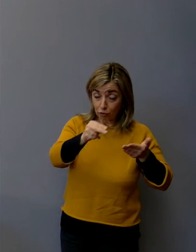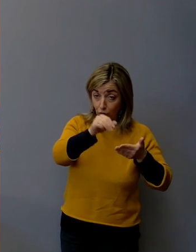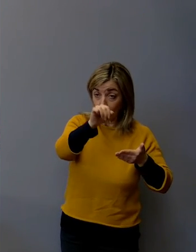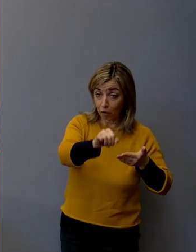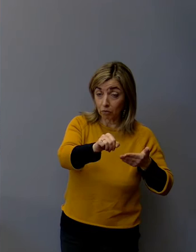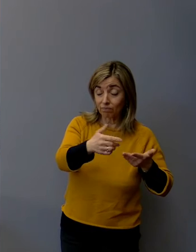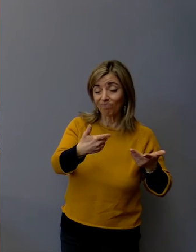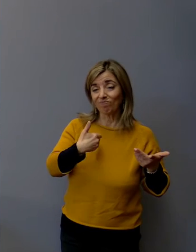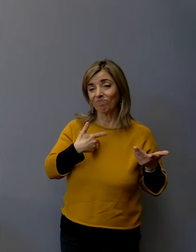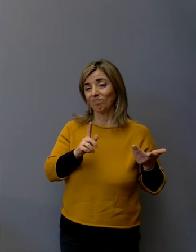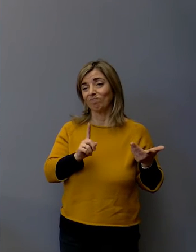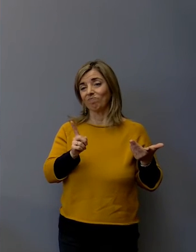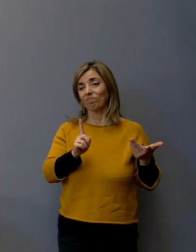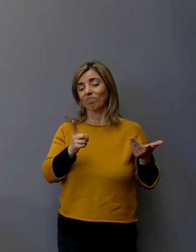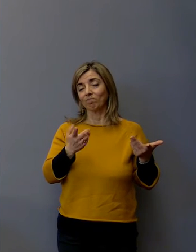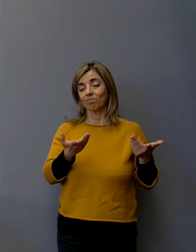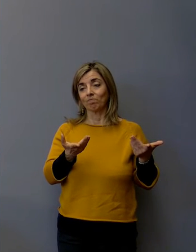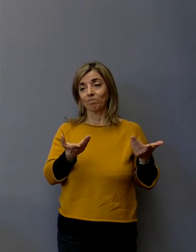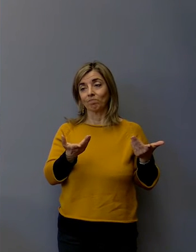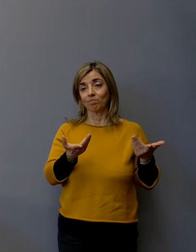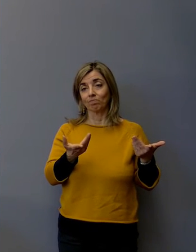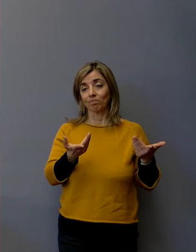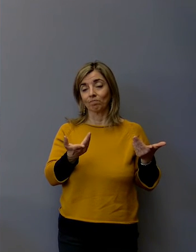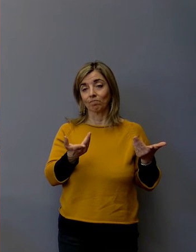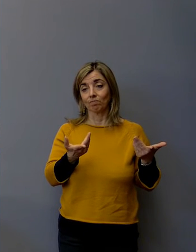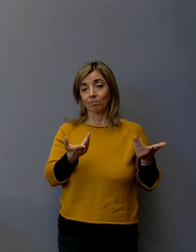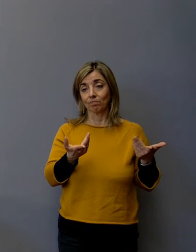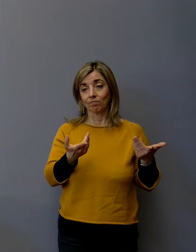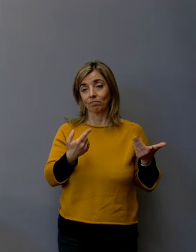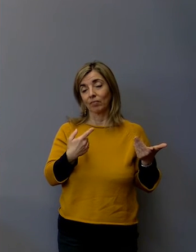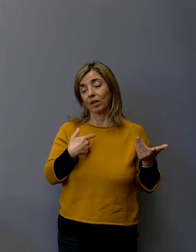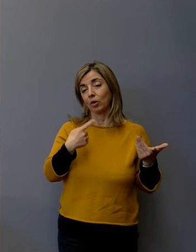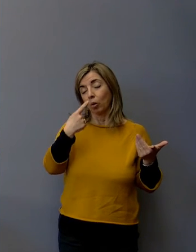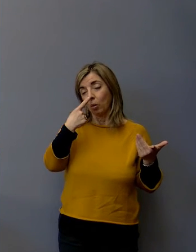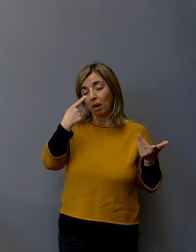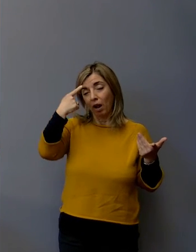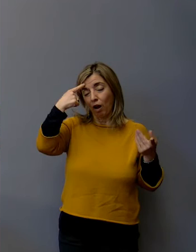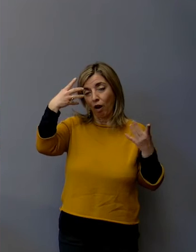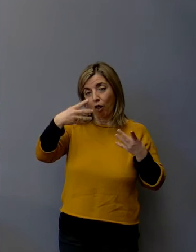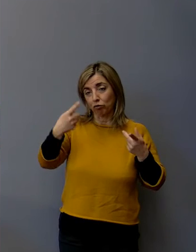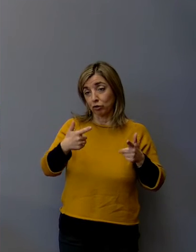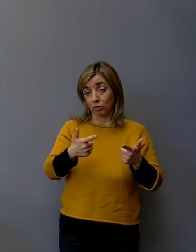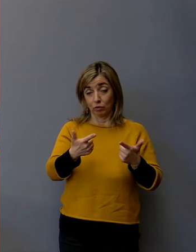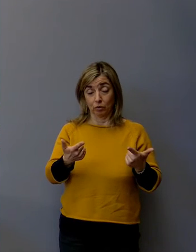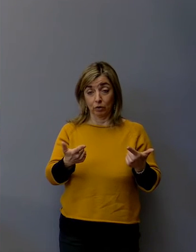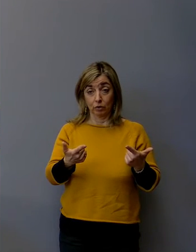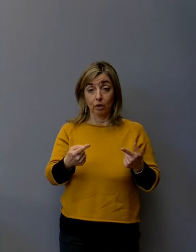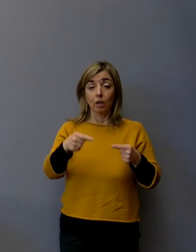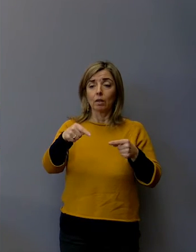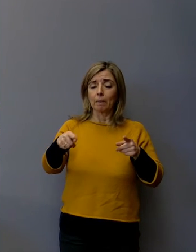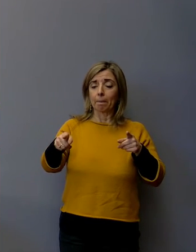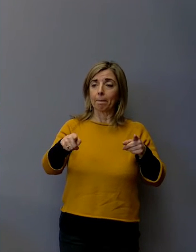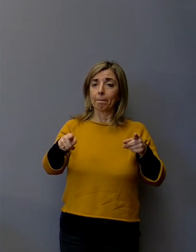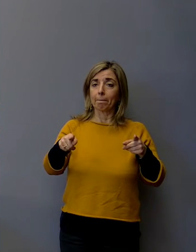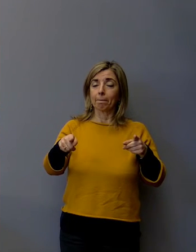francamente così lineare dal punto di vista logico in questa fase è importante e